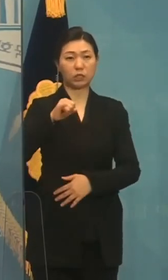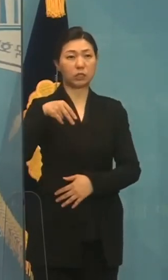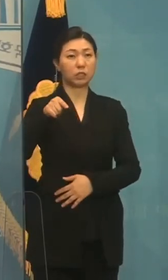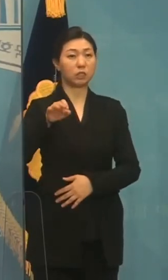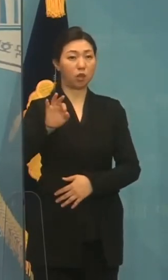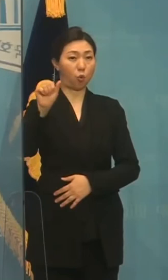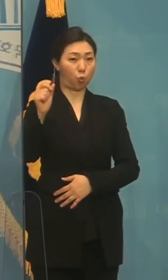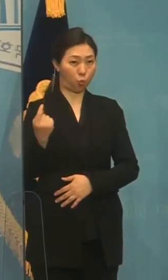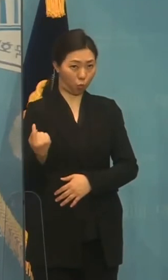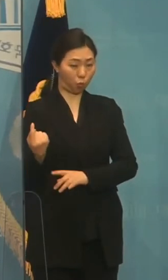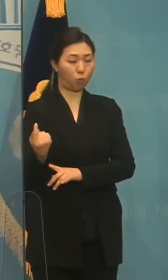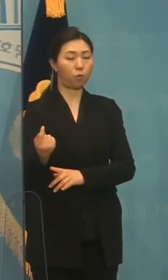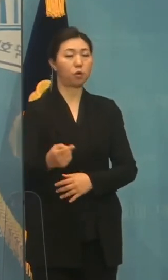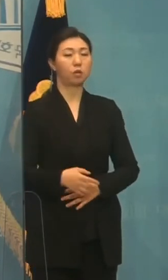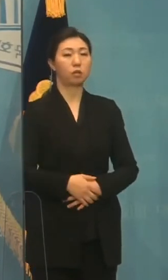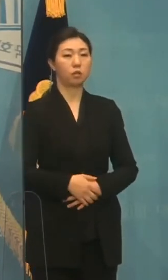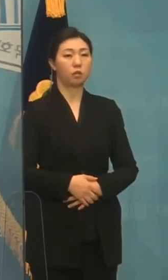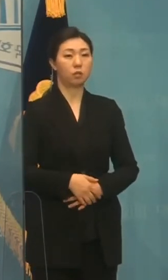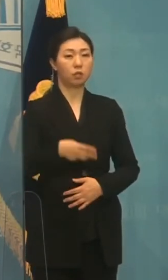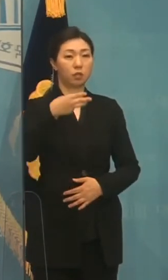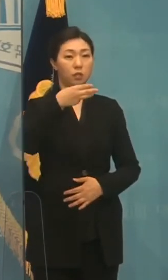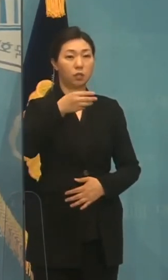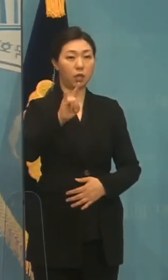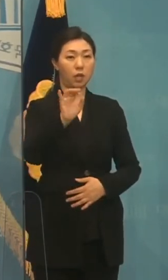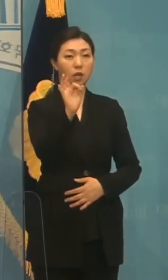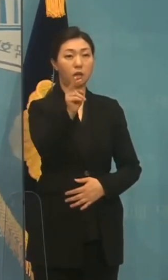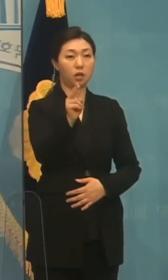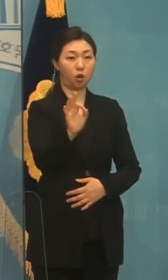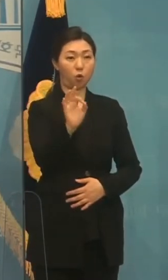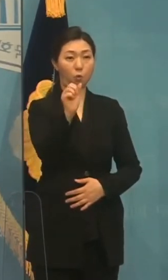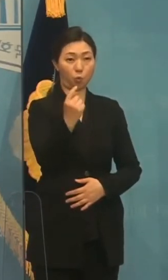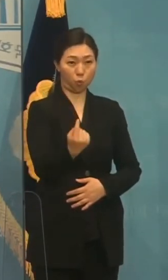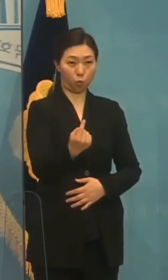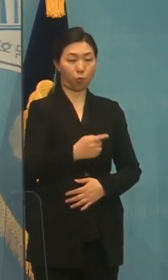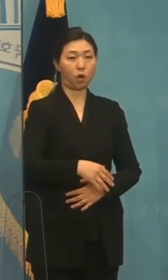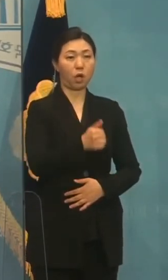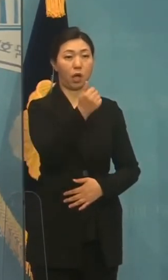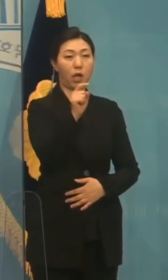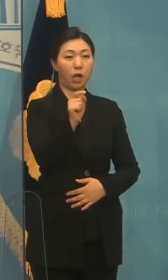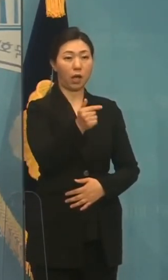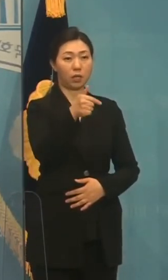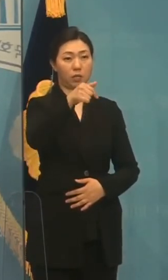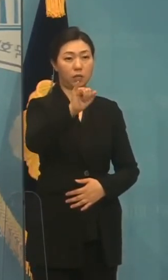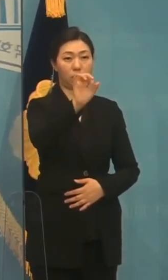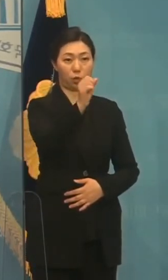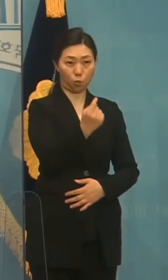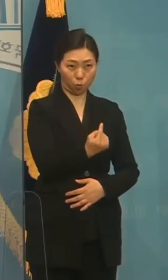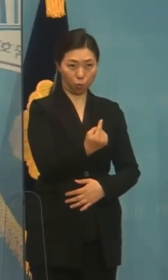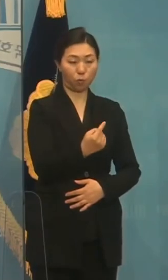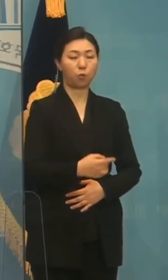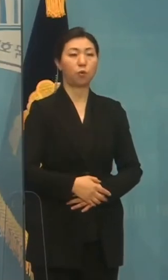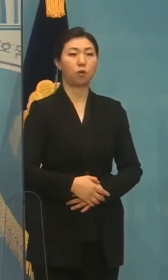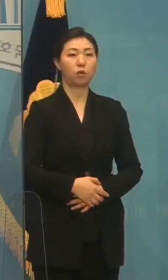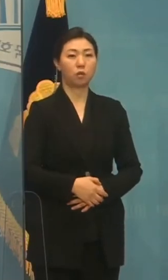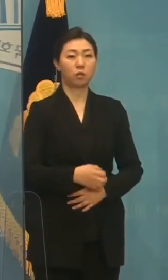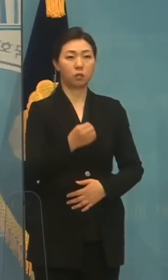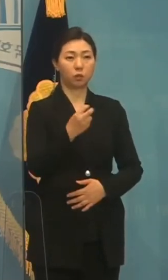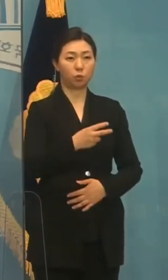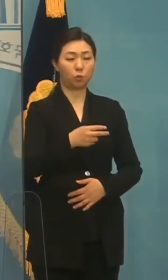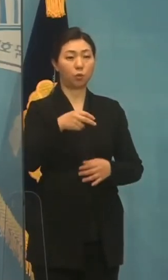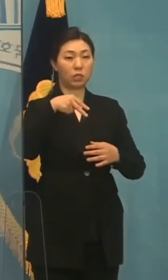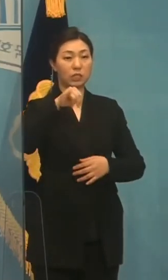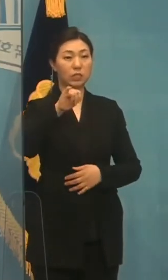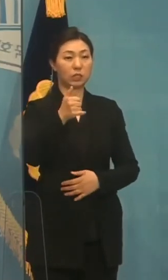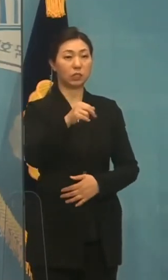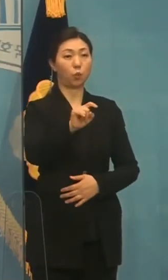지성호 위원님, 또 태영호 위원님, 또 한기호 위원님, 그리고 또